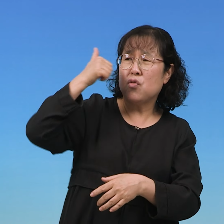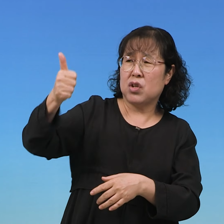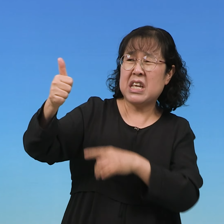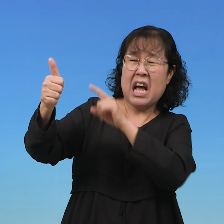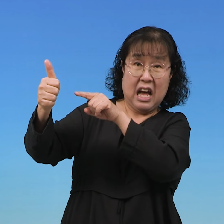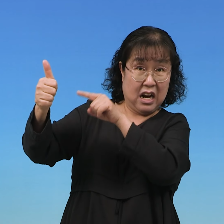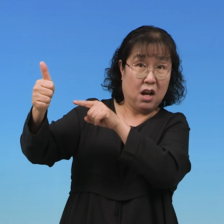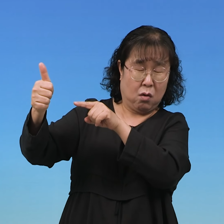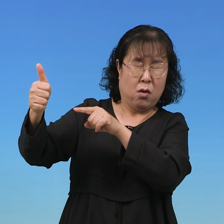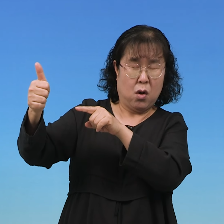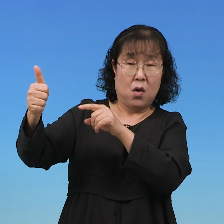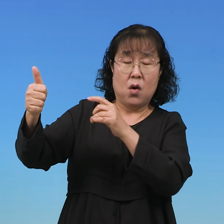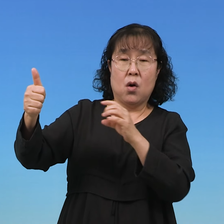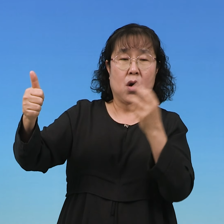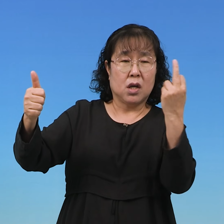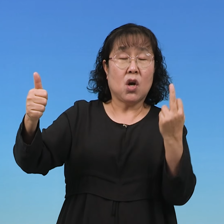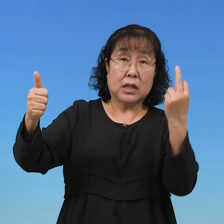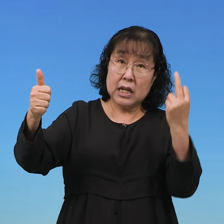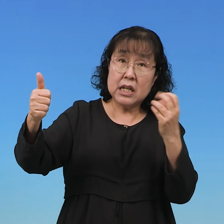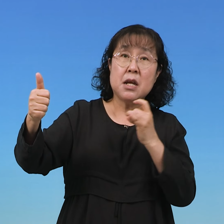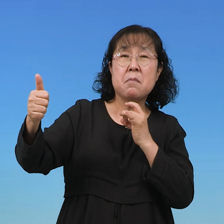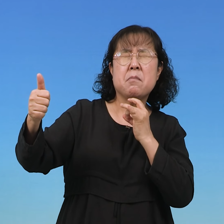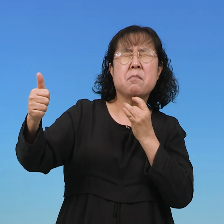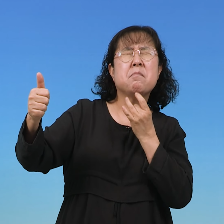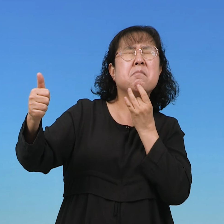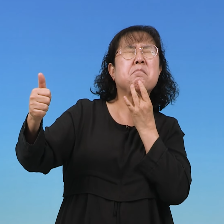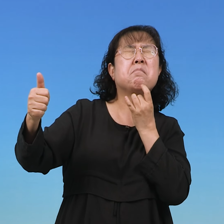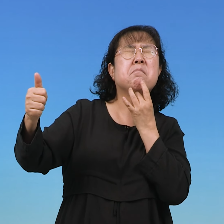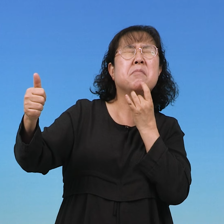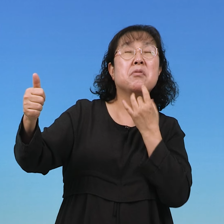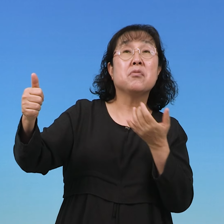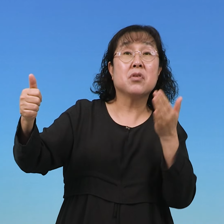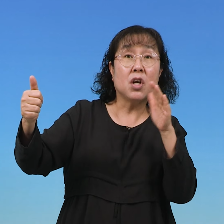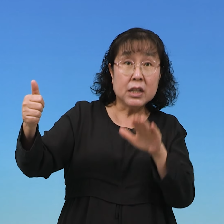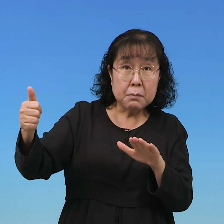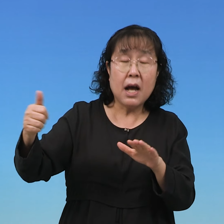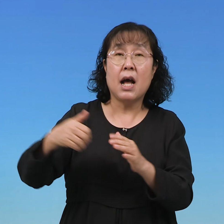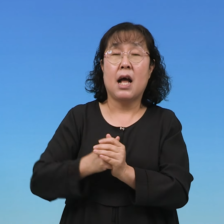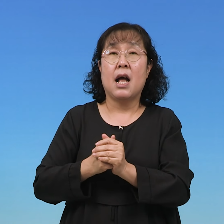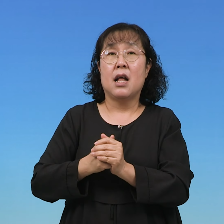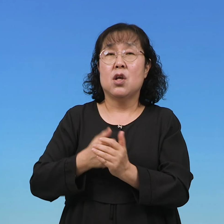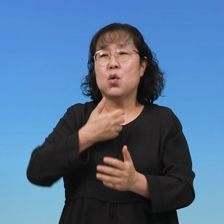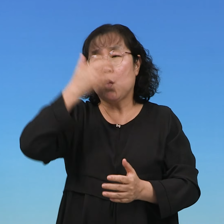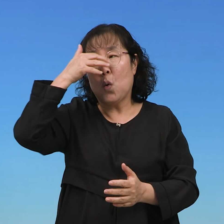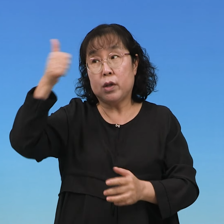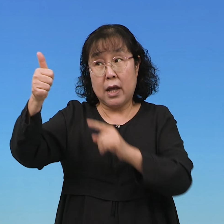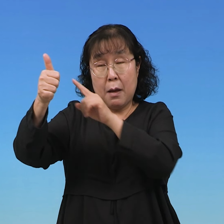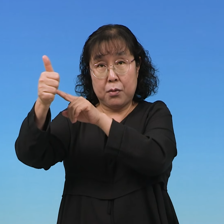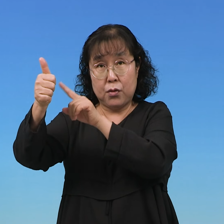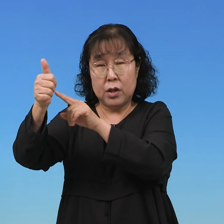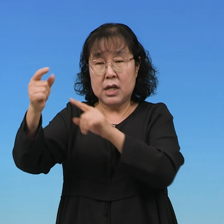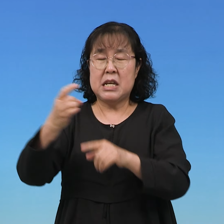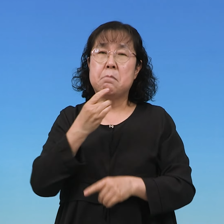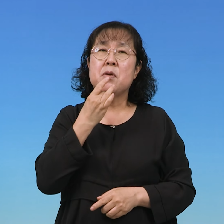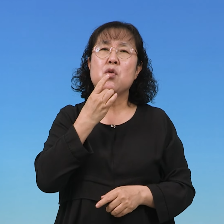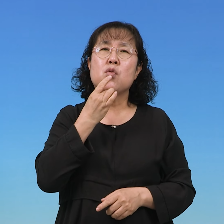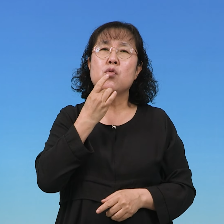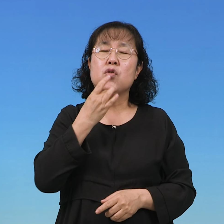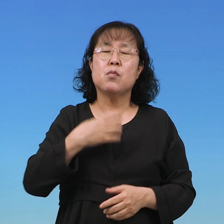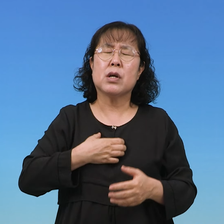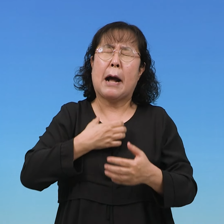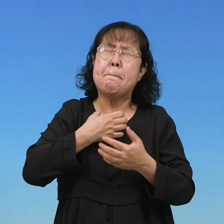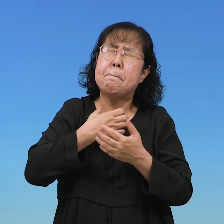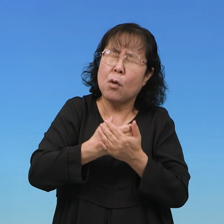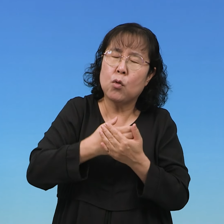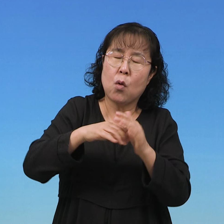요셉은 이걸 그 형제들 모두의 입에서 감탄으로 바뀌게 만드는 일을 한